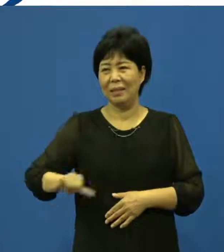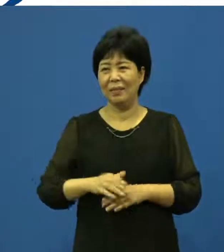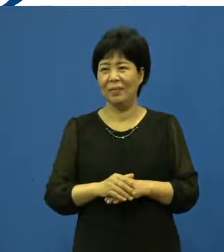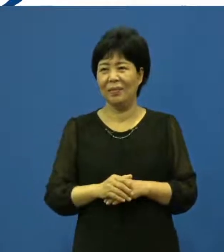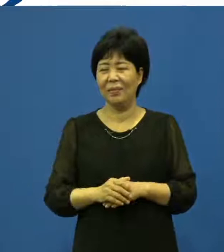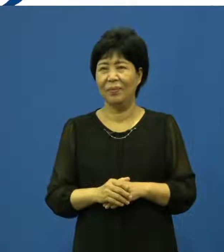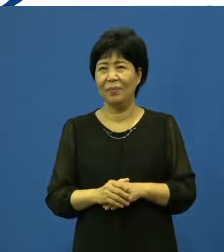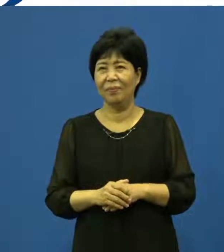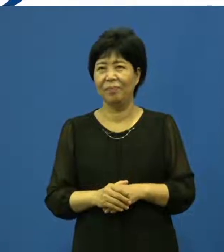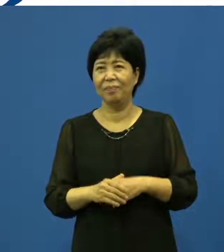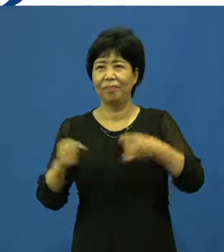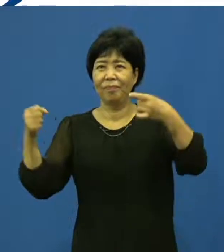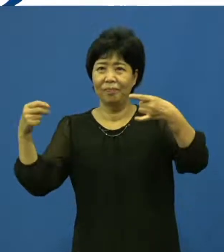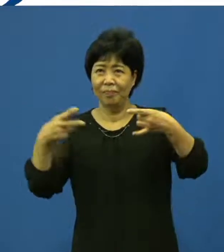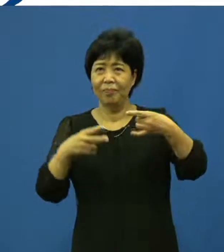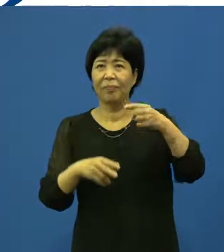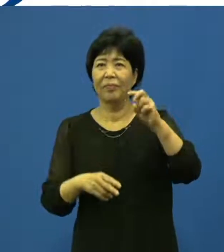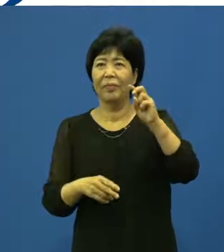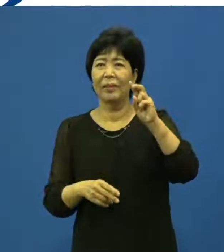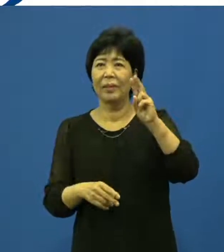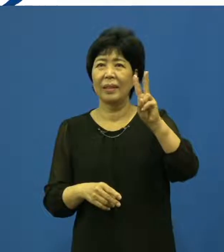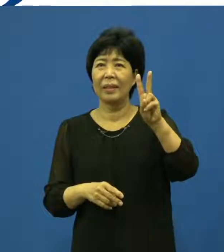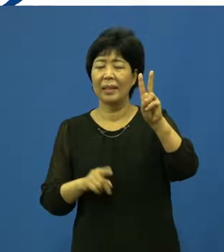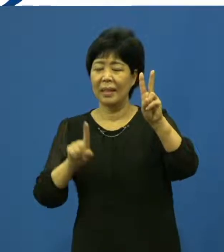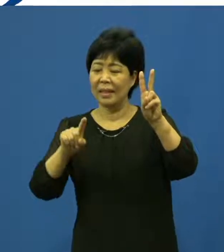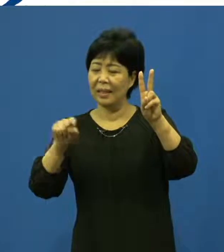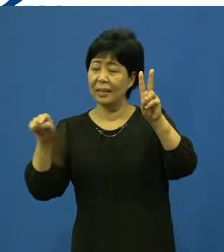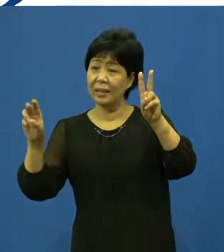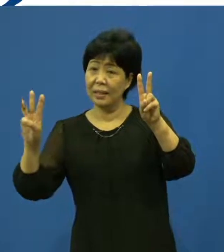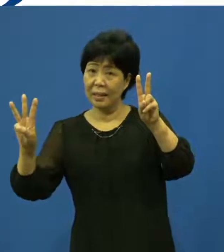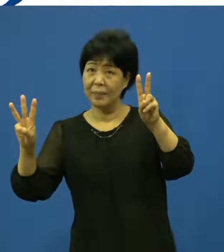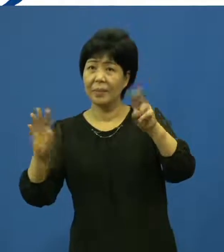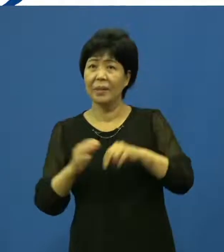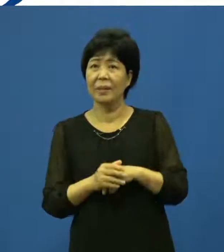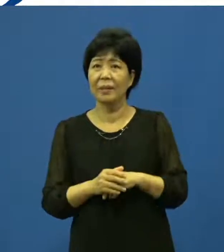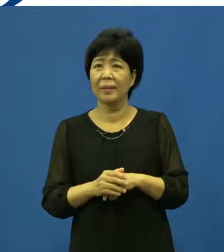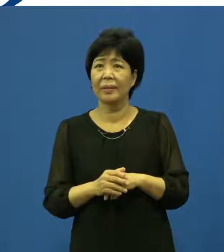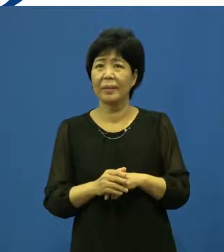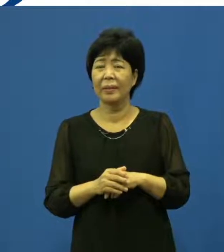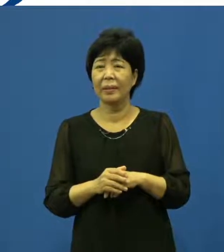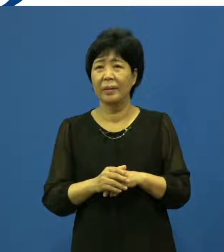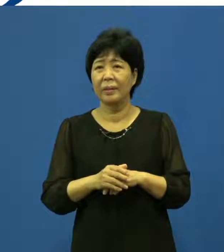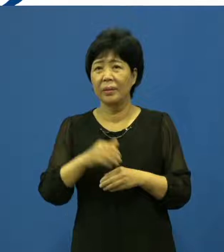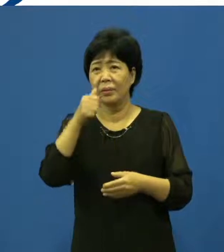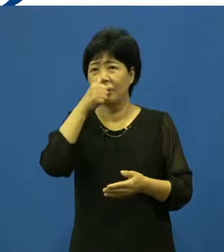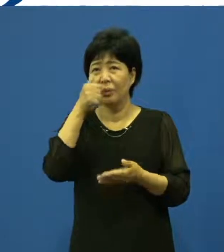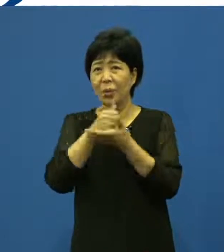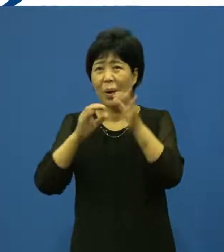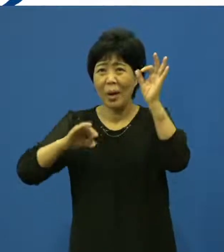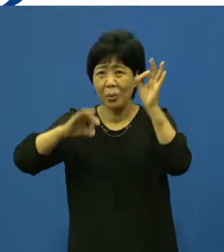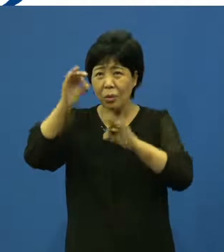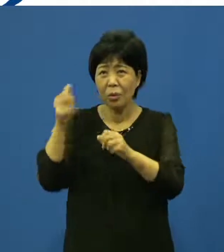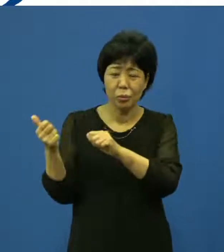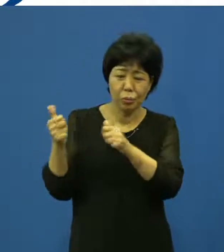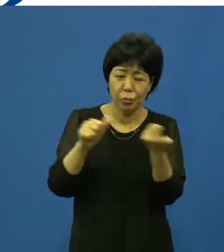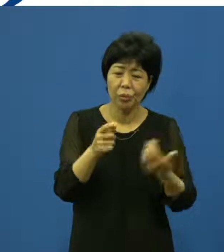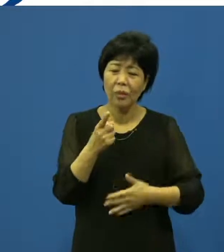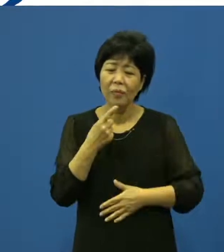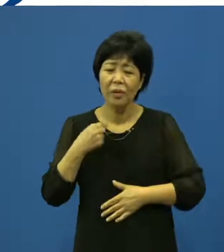에베소서 2장 1절로 3절을 우리가 자세히 한번 보십시다. 그런 허물과 죄로 죽었던 너희를